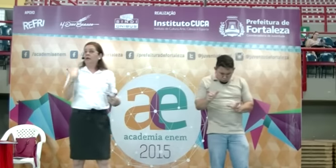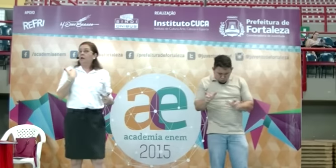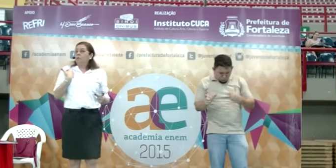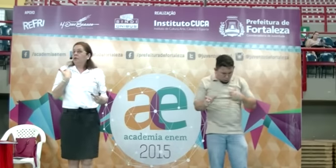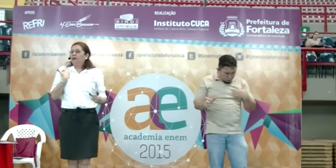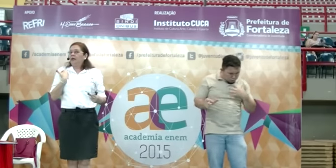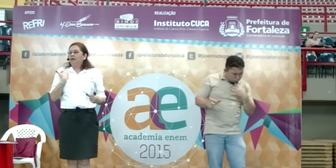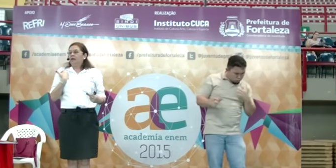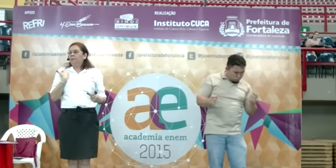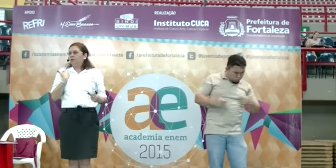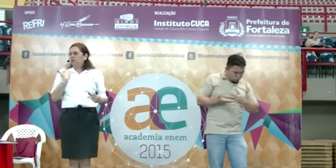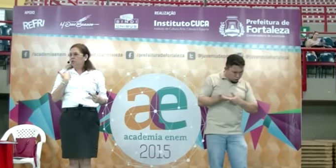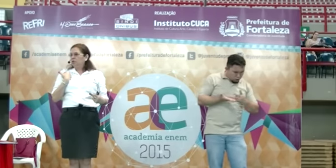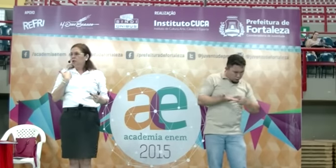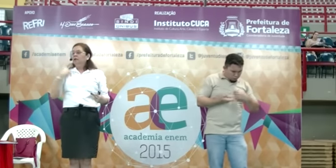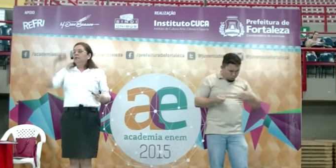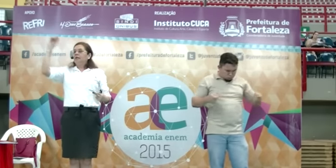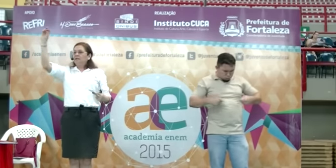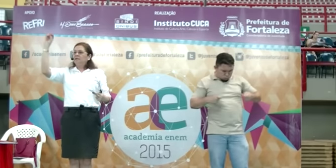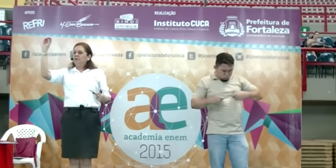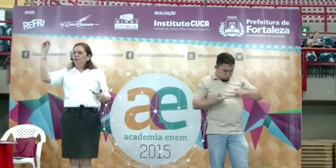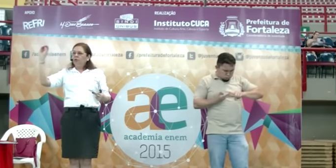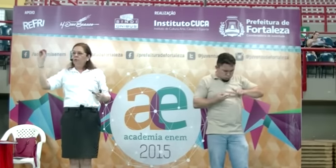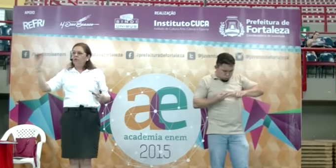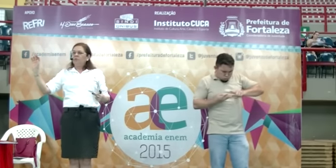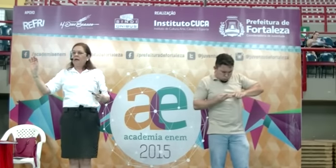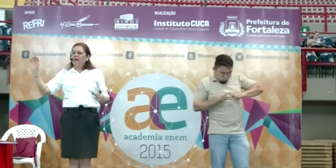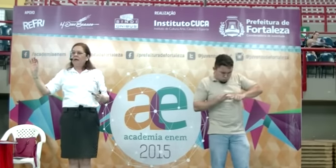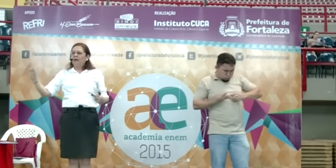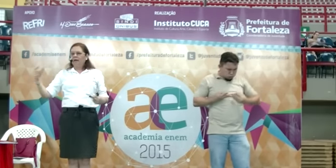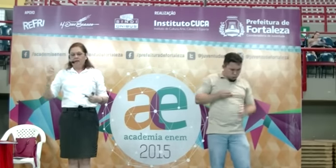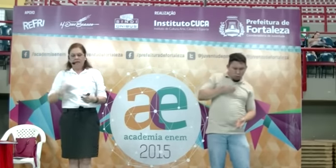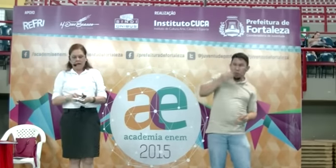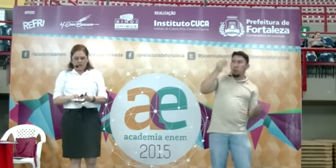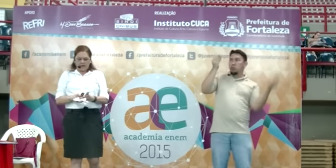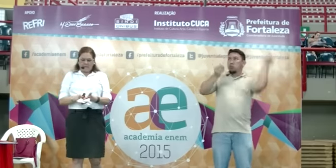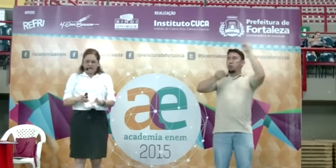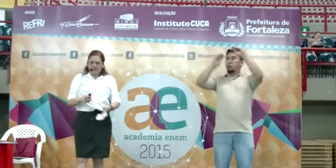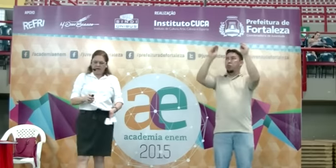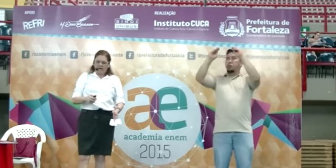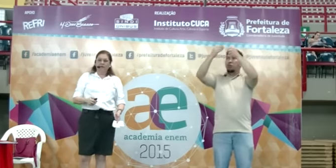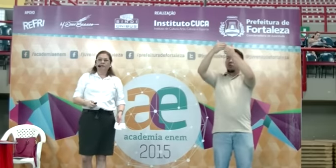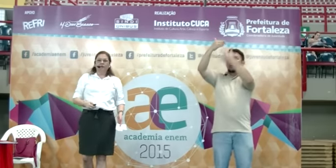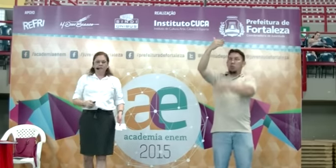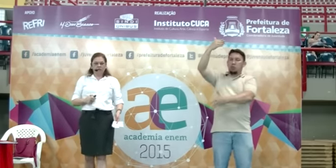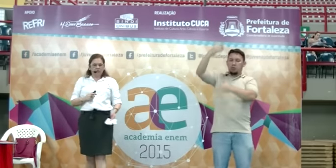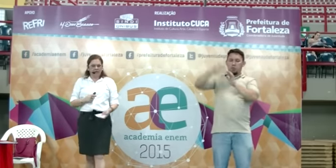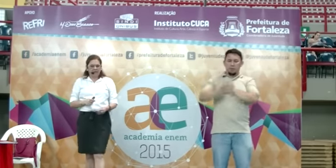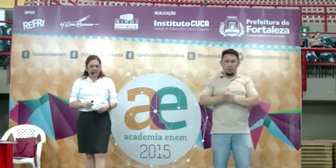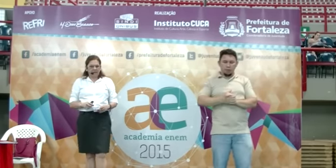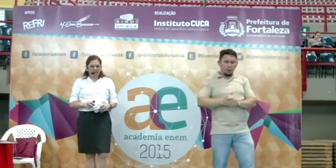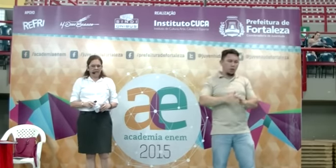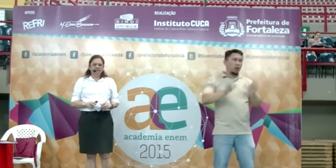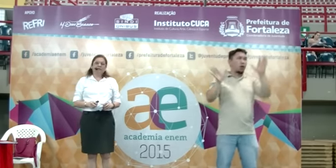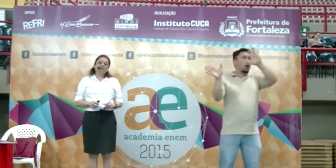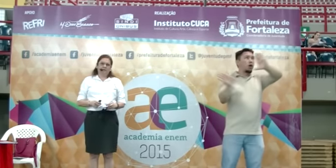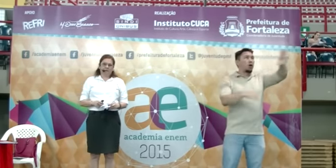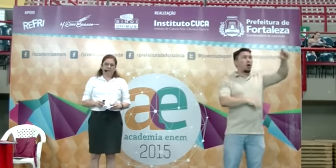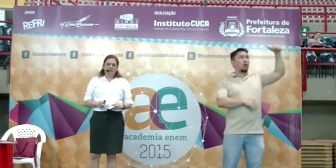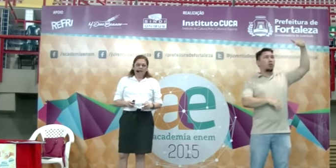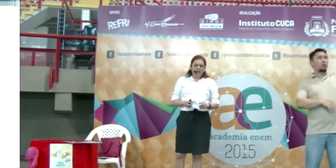do tema que eu poderei repetir. Dá sinônimos para ela e agora é para valer. Vamos começar